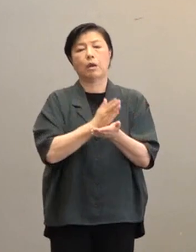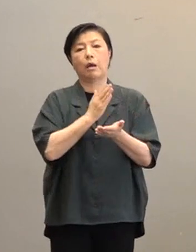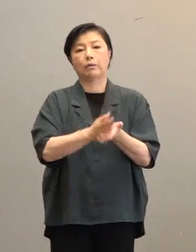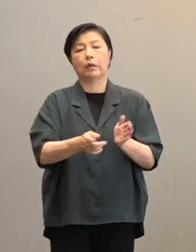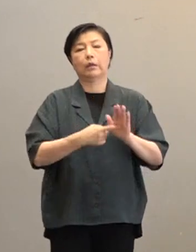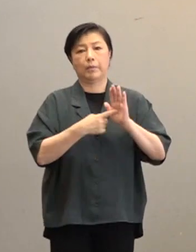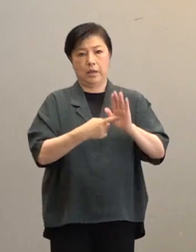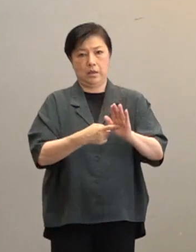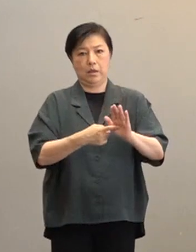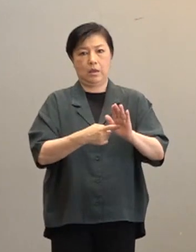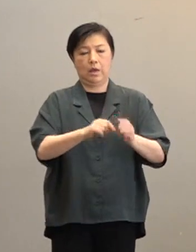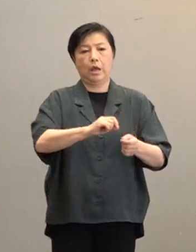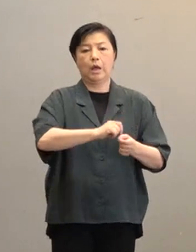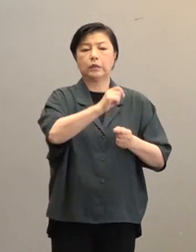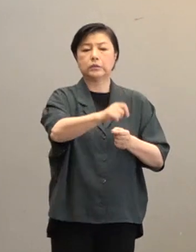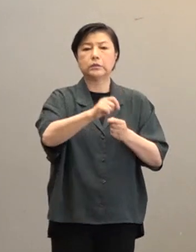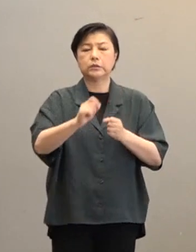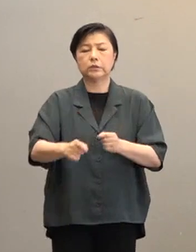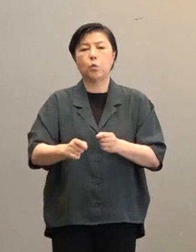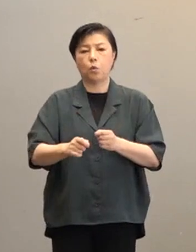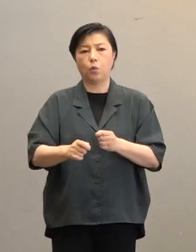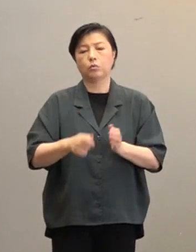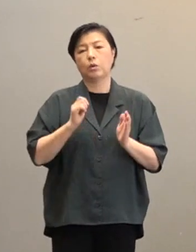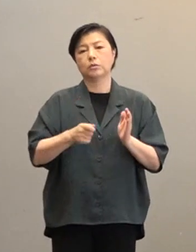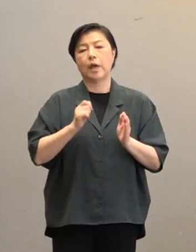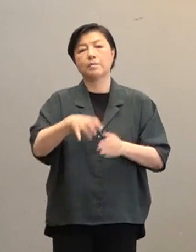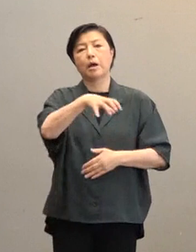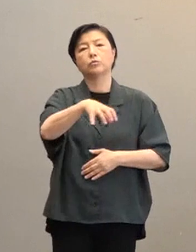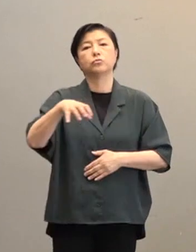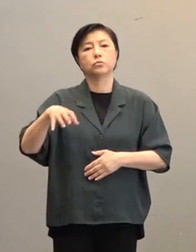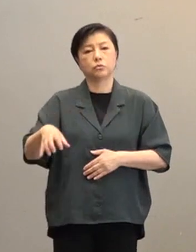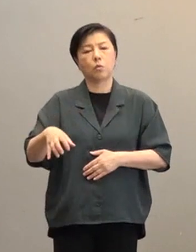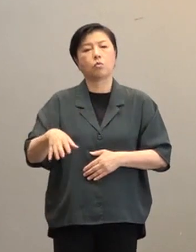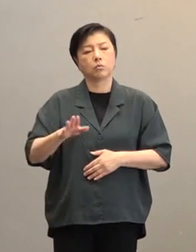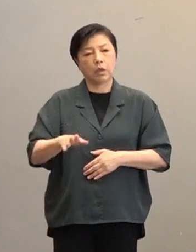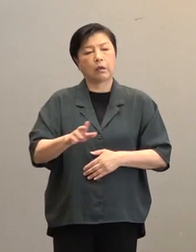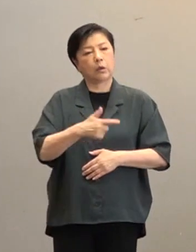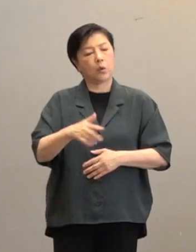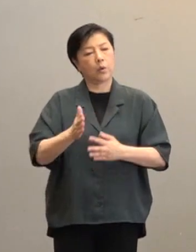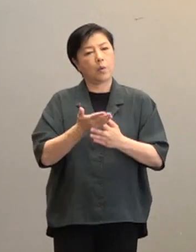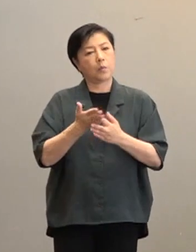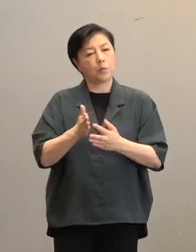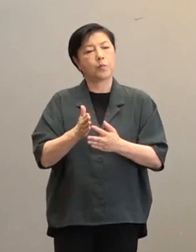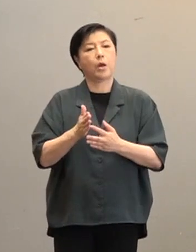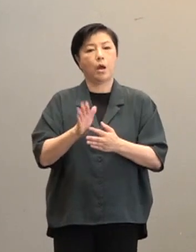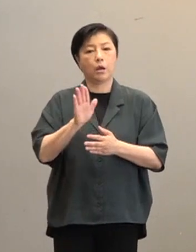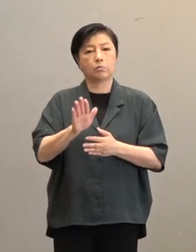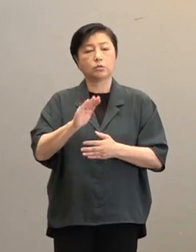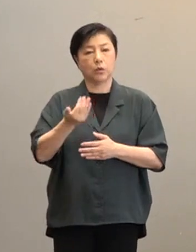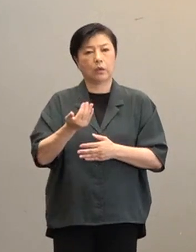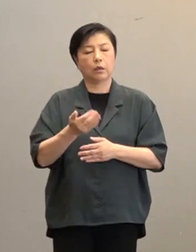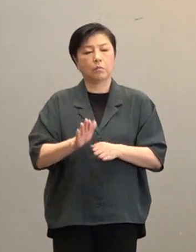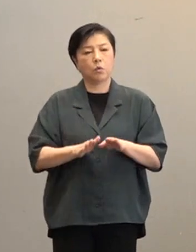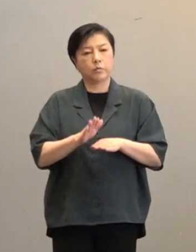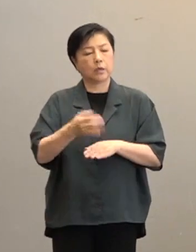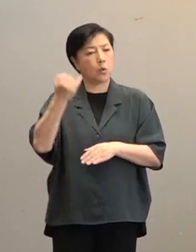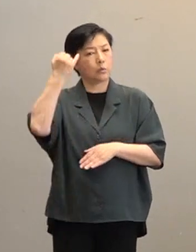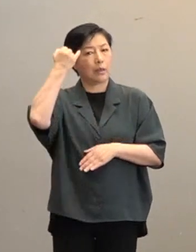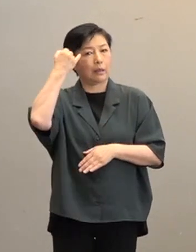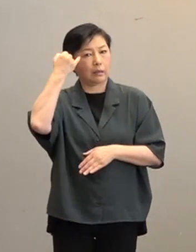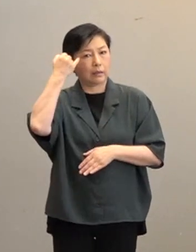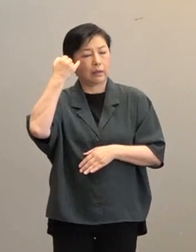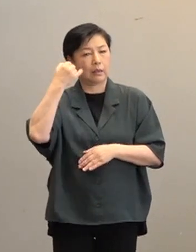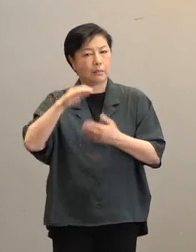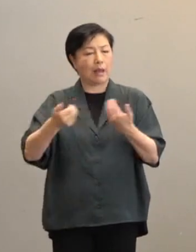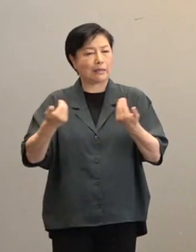地裁によって判断は分かれるところでありますけれども、今回の判決というのは少し踏み込んだ意見について指摘する内容